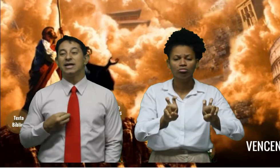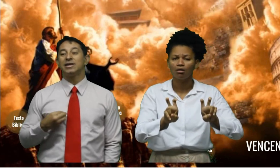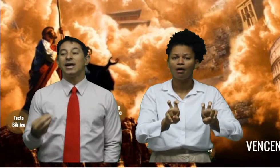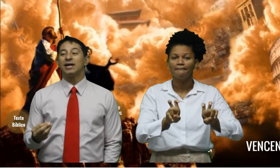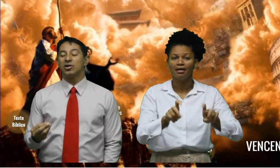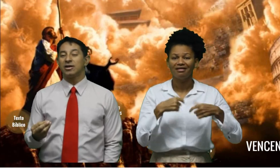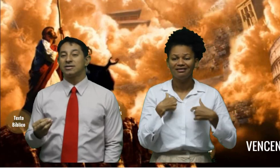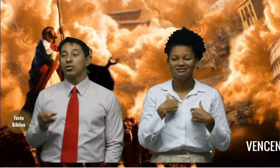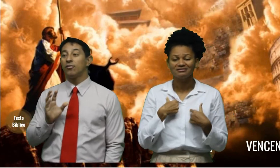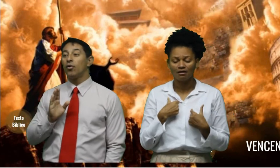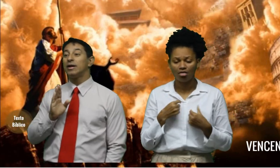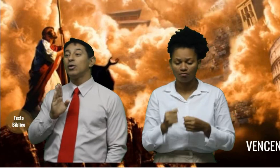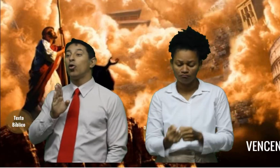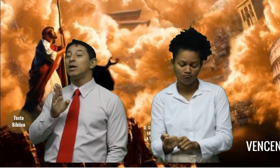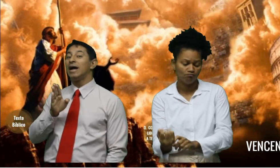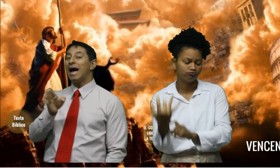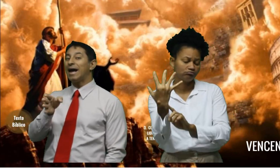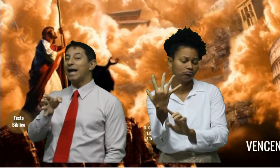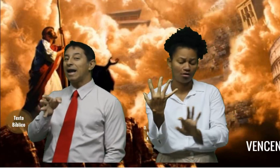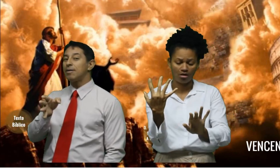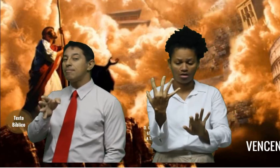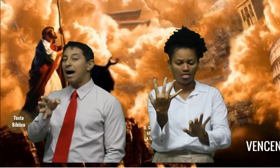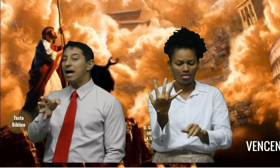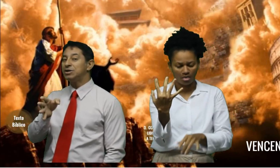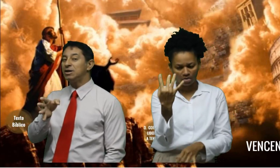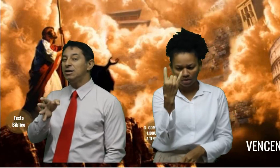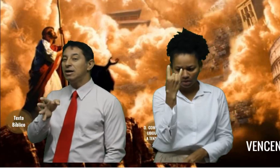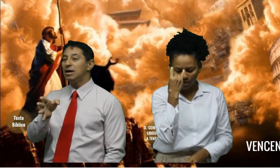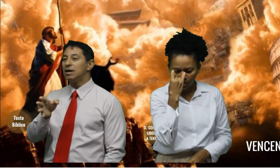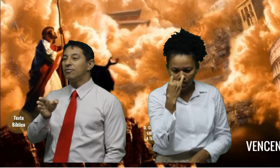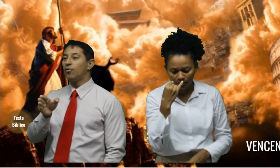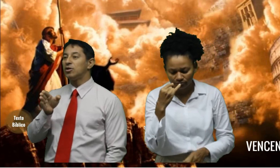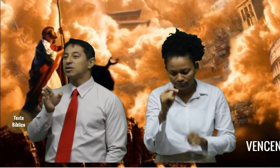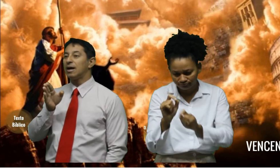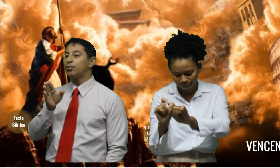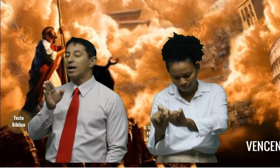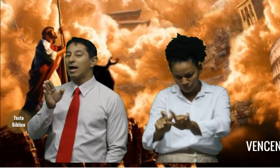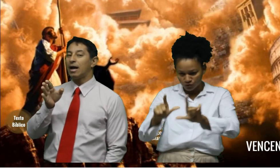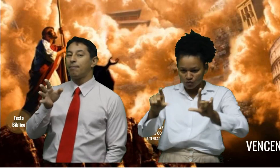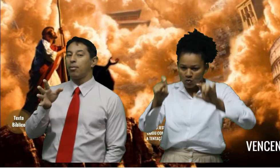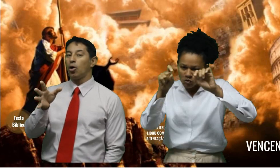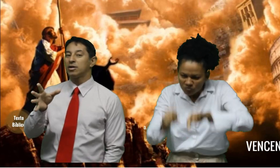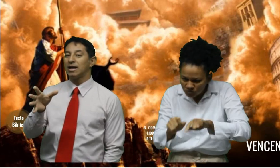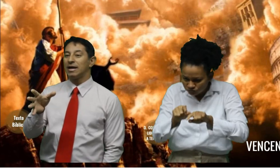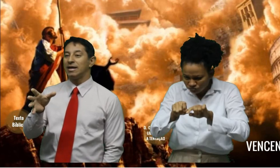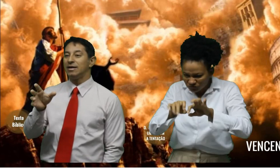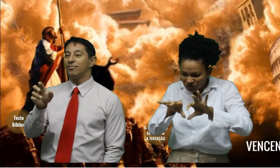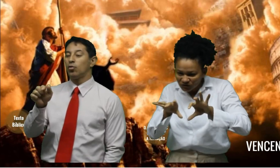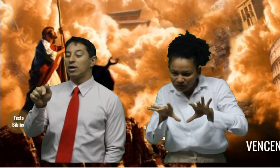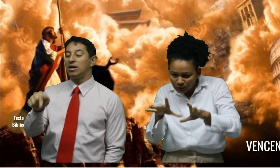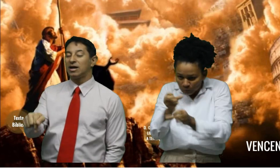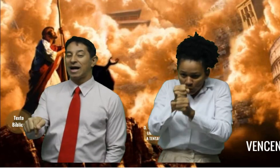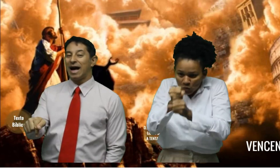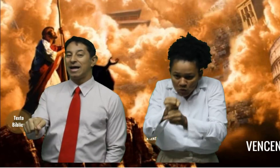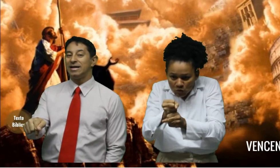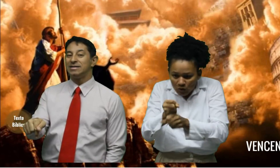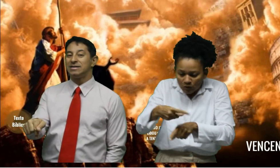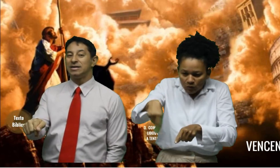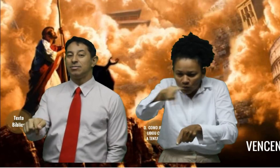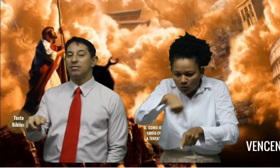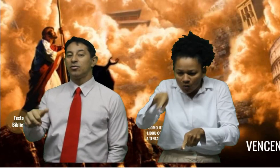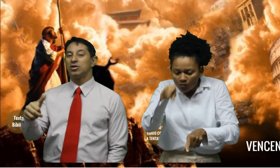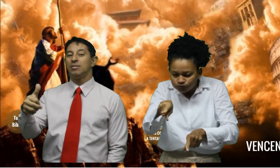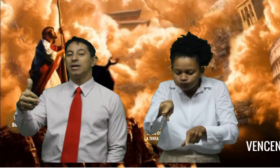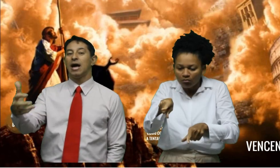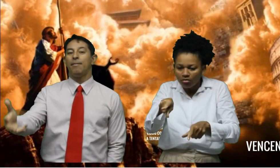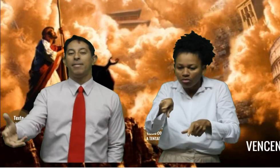eu ceder à tentação, eu vou ali olhar aquela imagem e vou entrar por aquela porta ali, vou clicar ali em